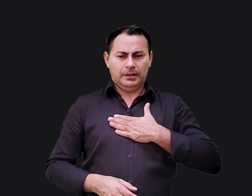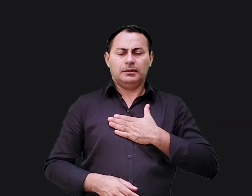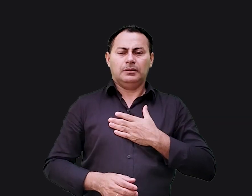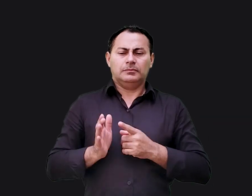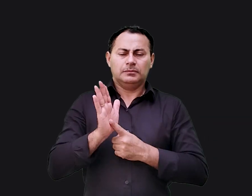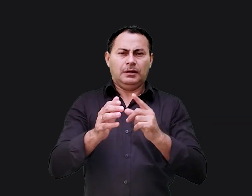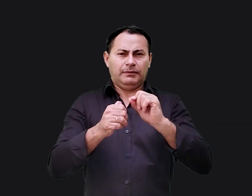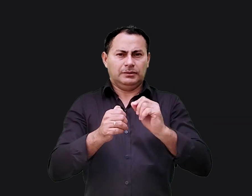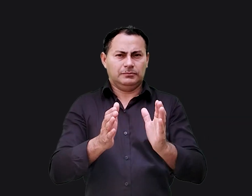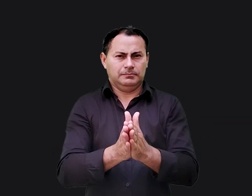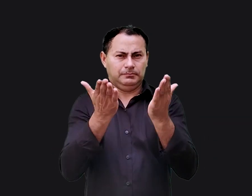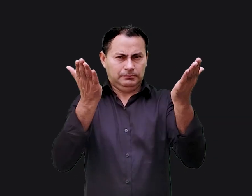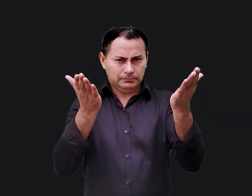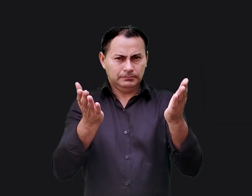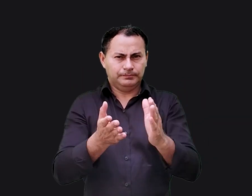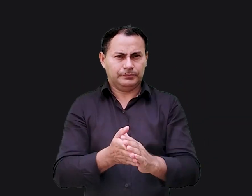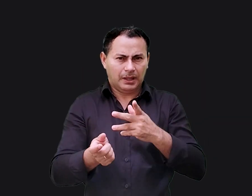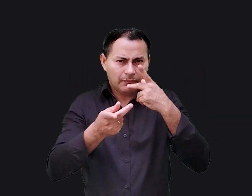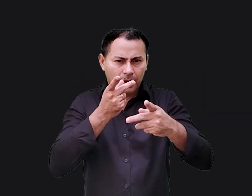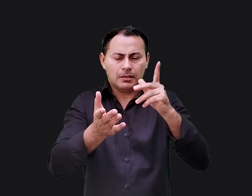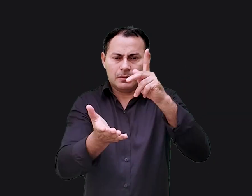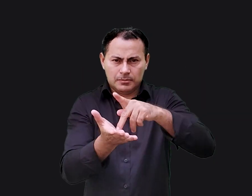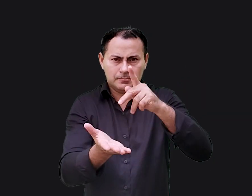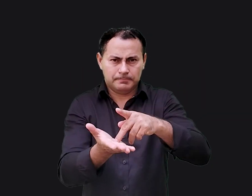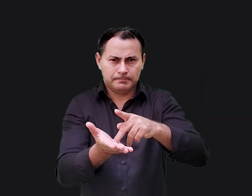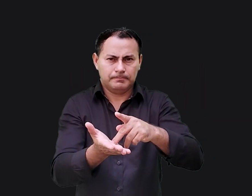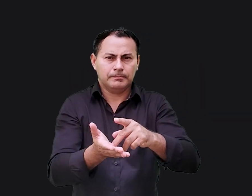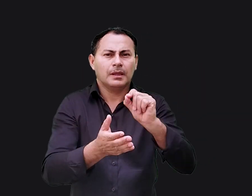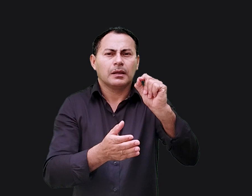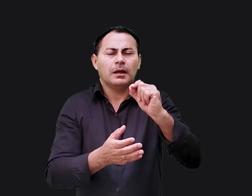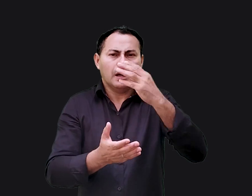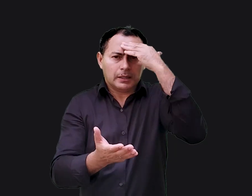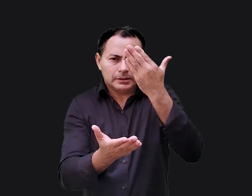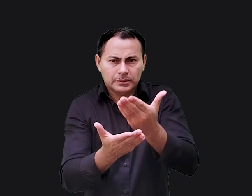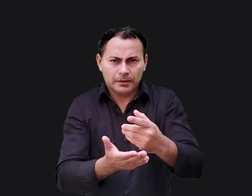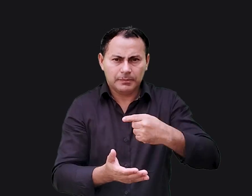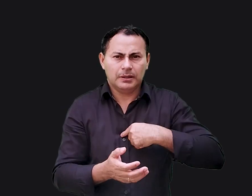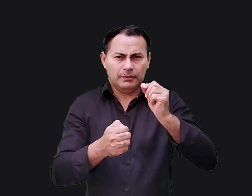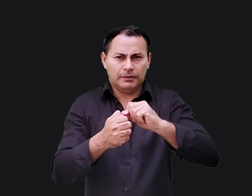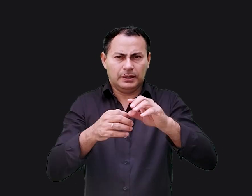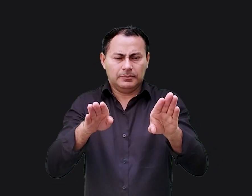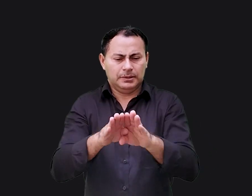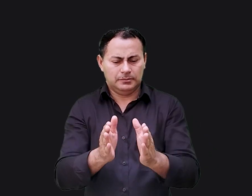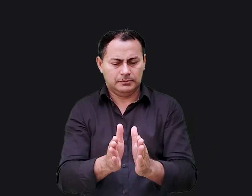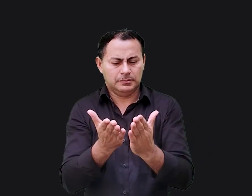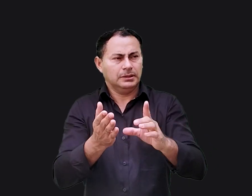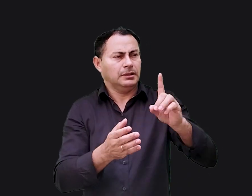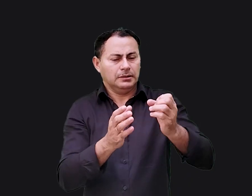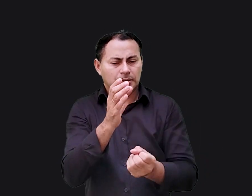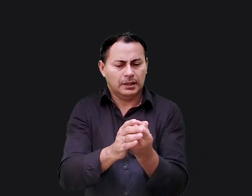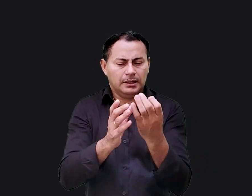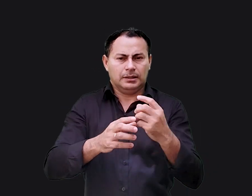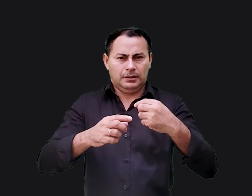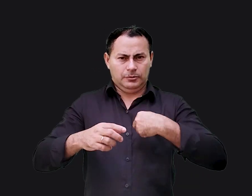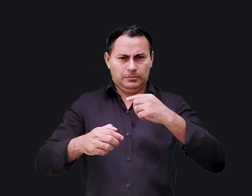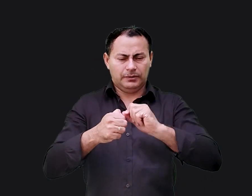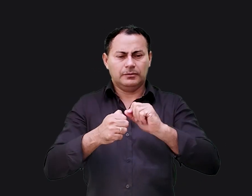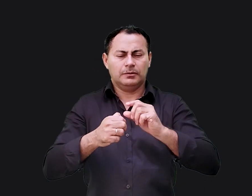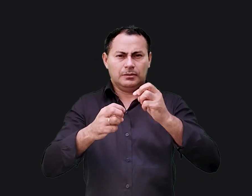mim está realizando a sua obra. Digo-lhes a verdade. Aquele que crê em mim fará também as obras que tenho realizado.